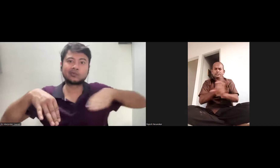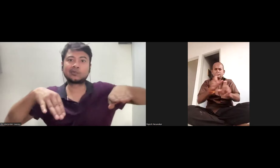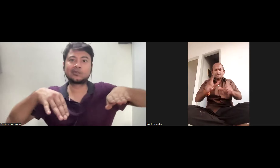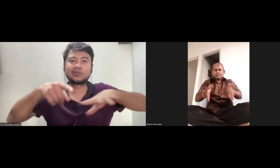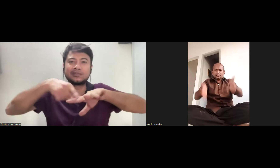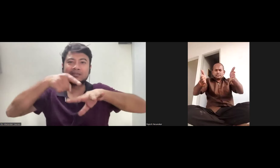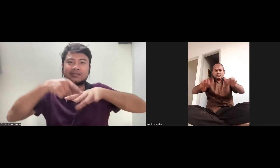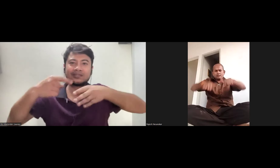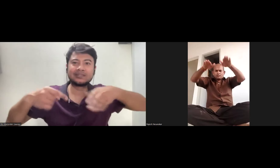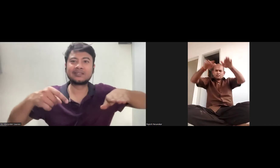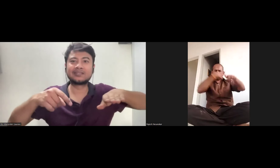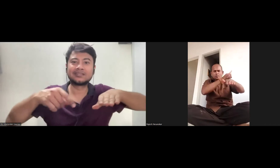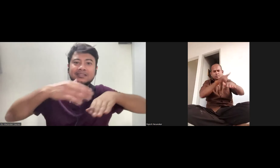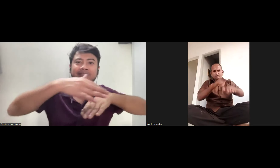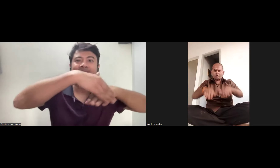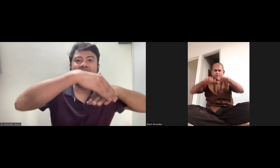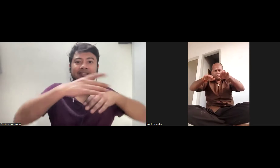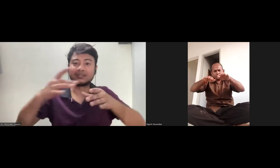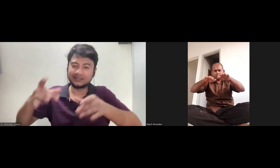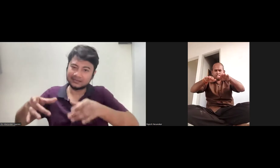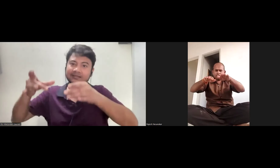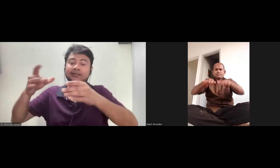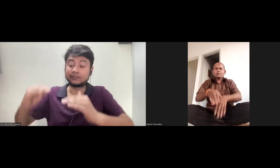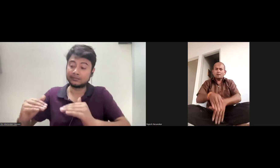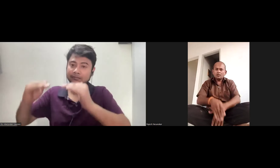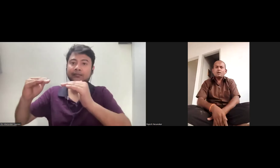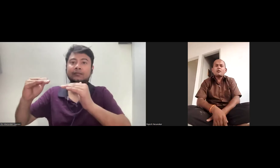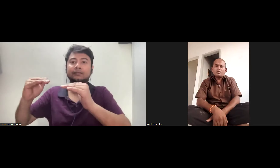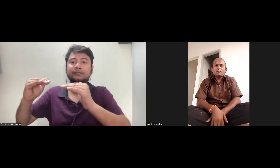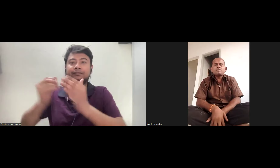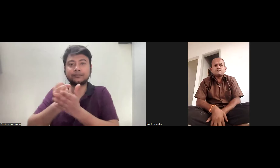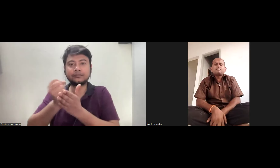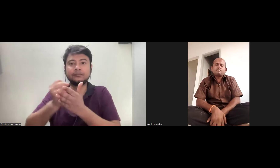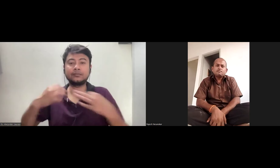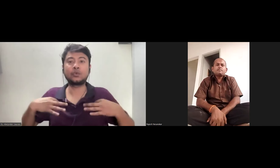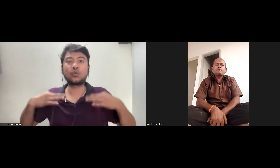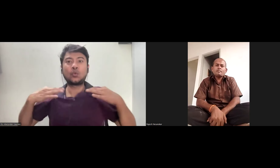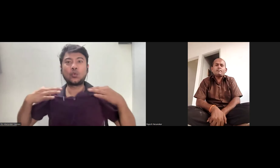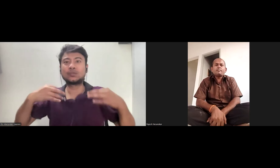नो वी आर मूविंग एंड आर क्लोथ्स एंड ऑल शुड नॉट या कीप इट ऑन अ लिटिल हायर लेवल.